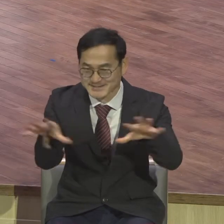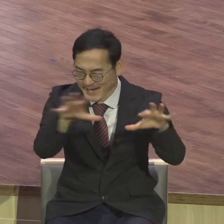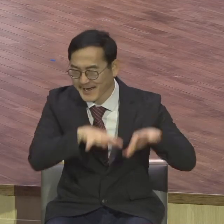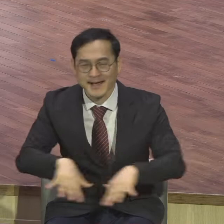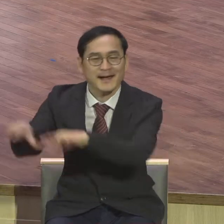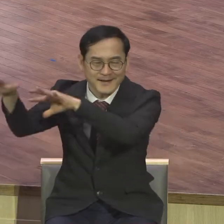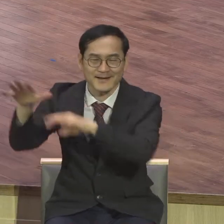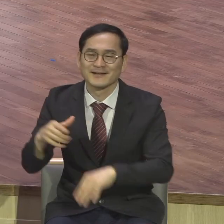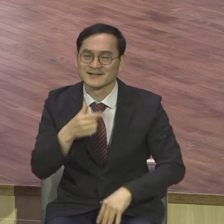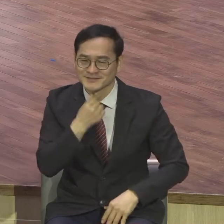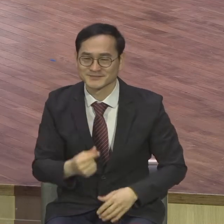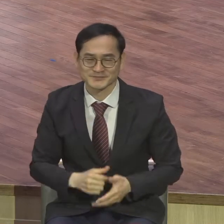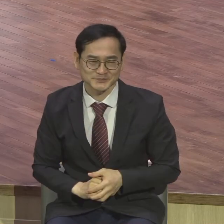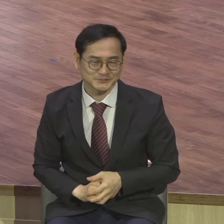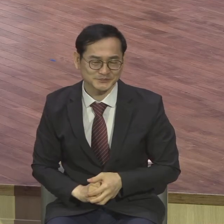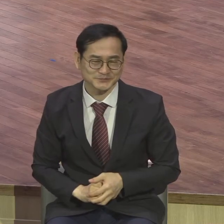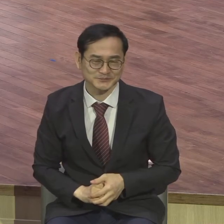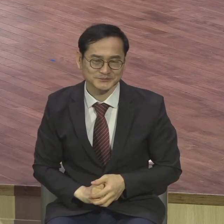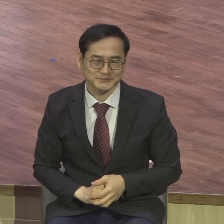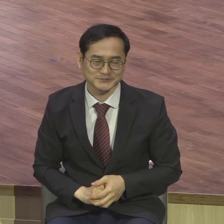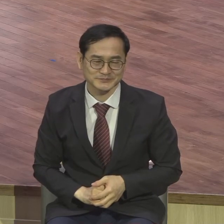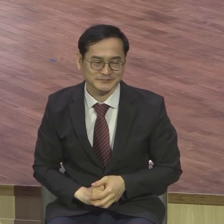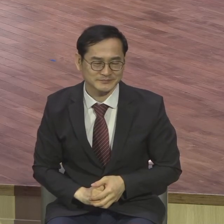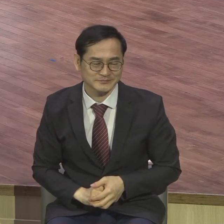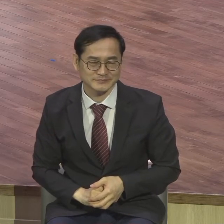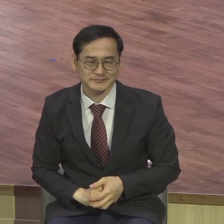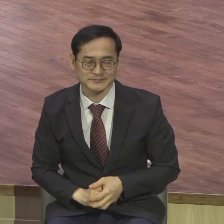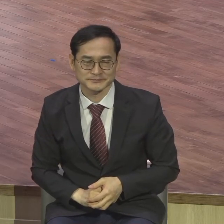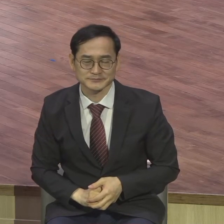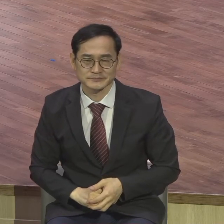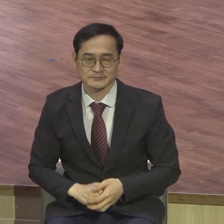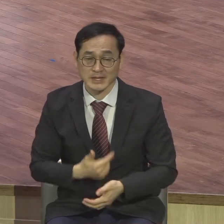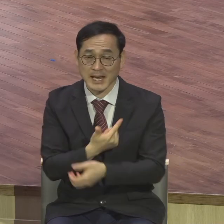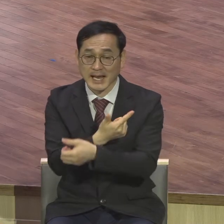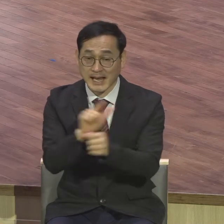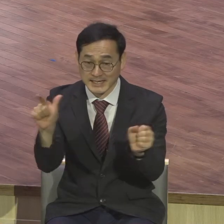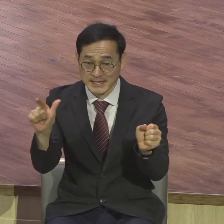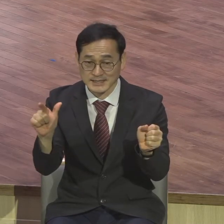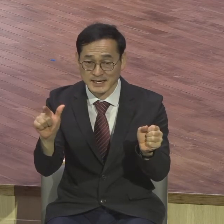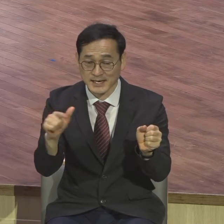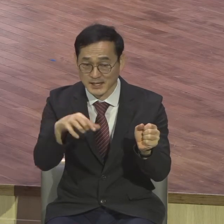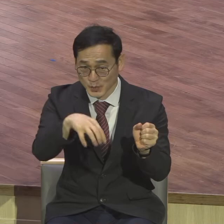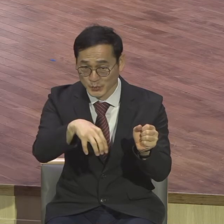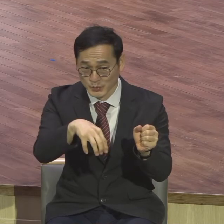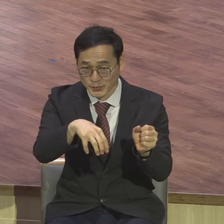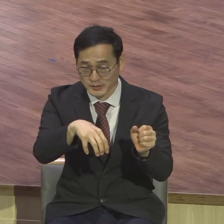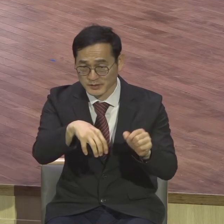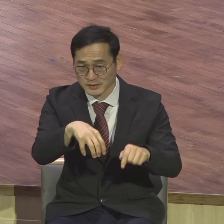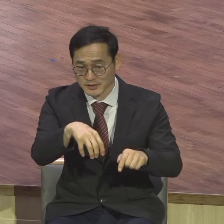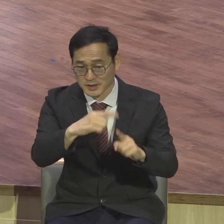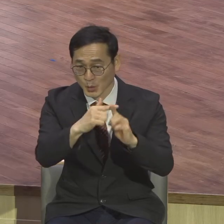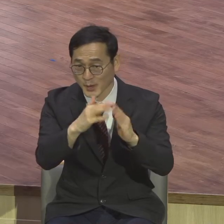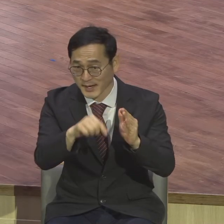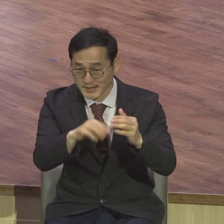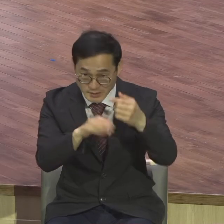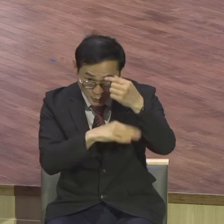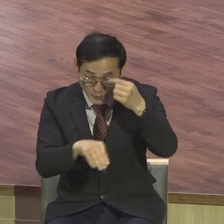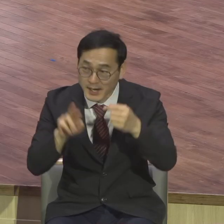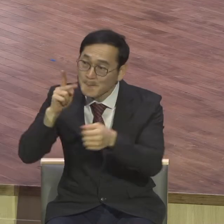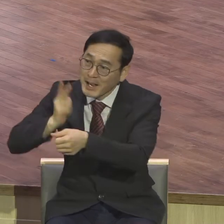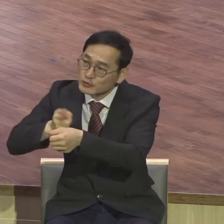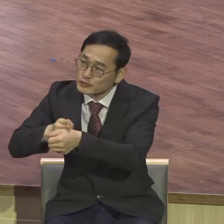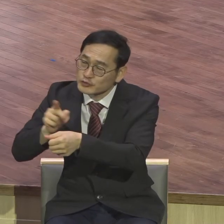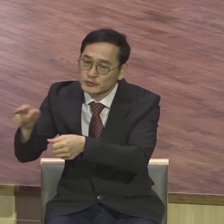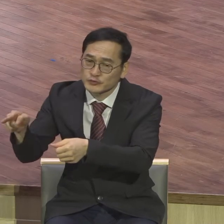갈라디아 교회 성도들은 바울을 통해서 이제 처음으로 복음을 그렇게 듣게